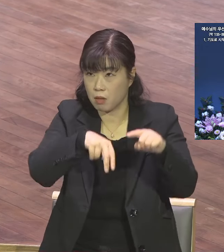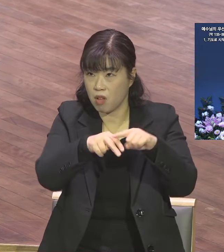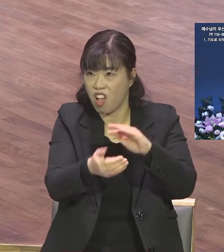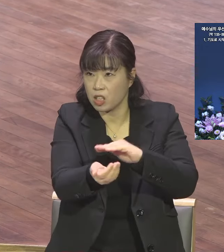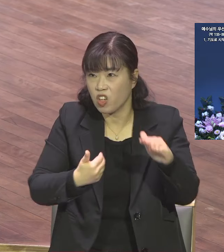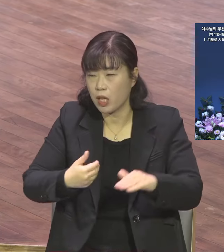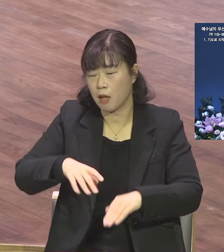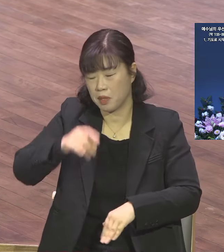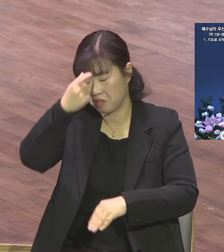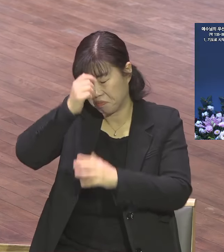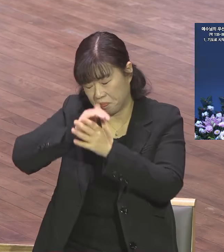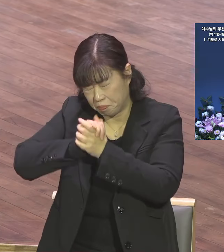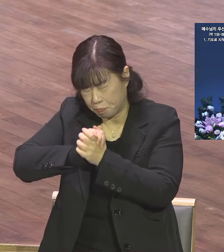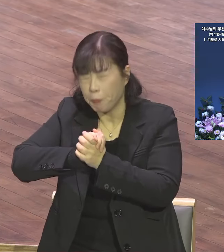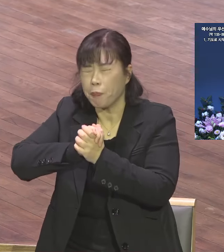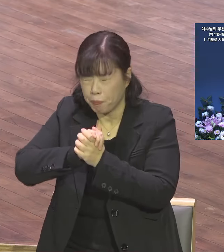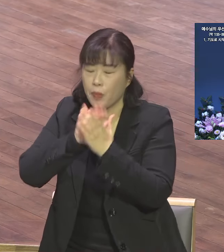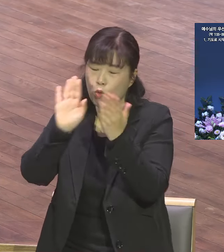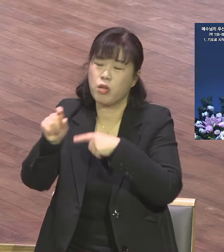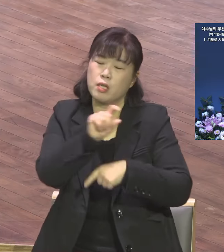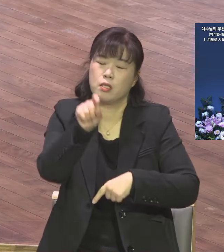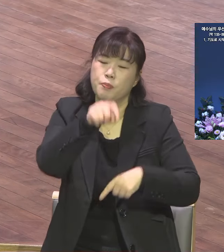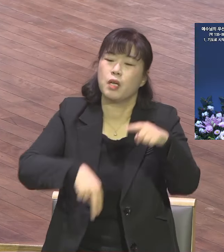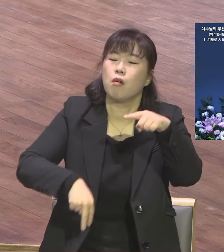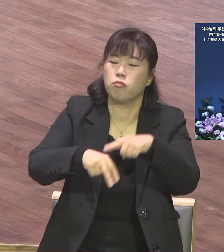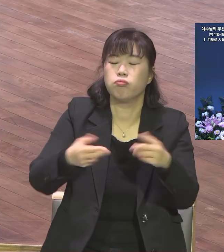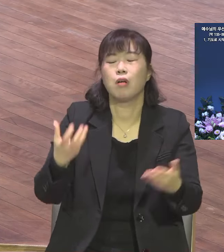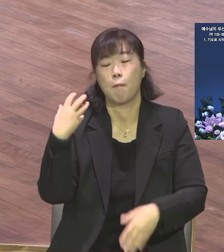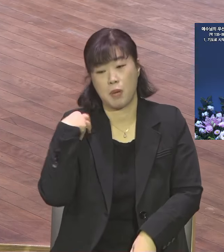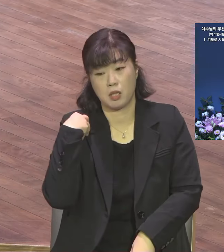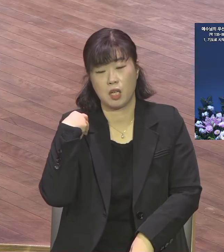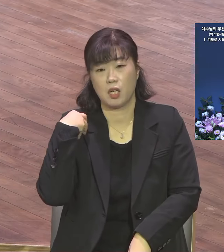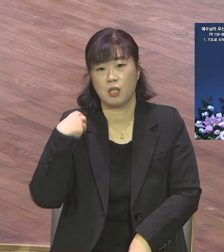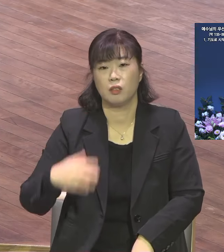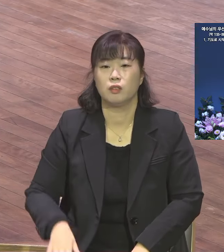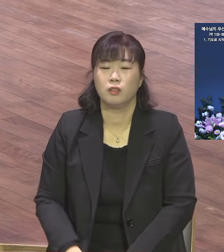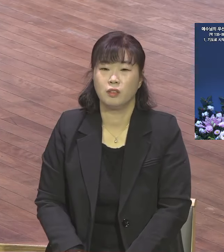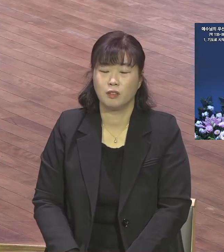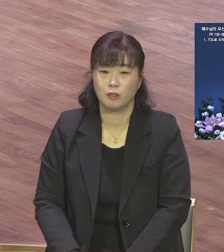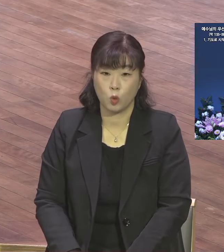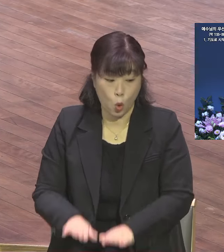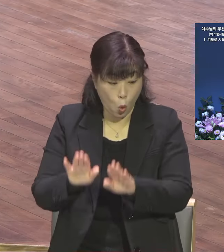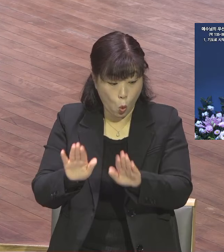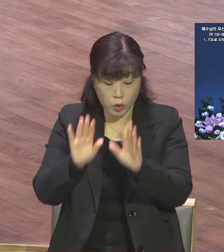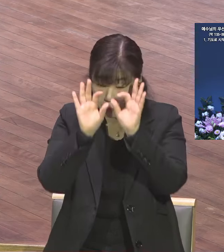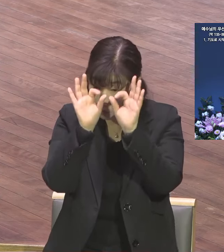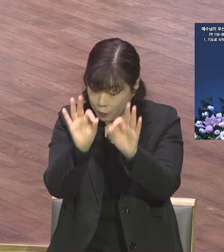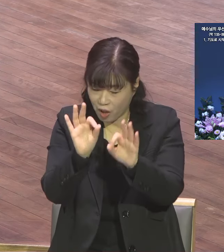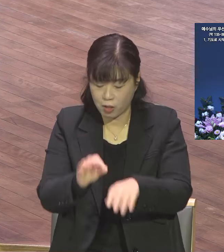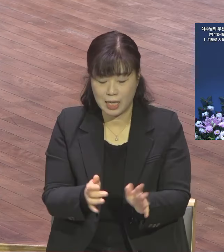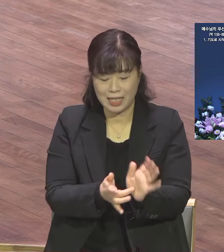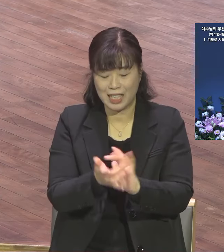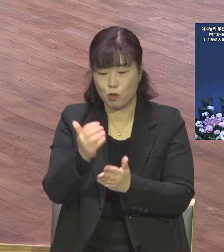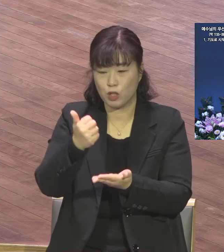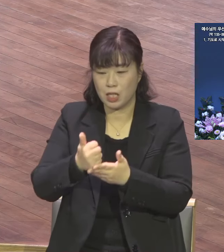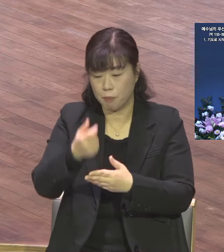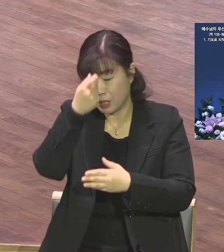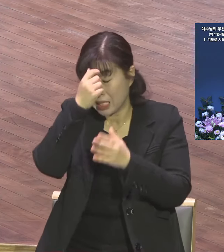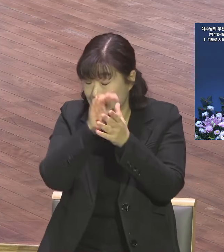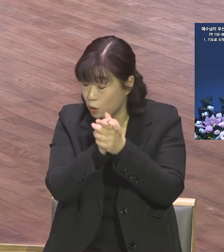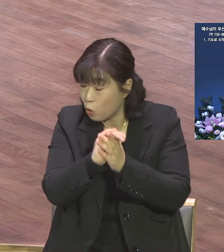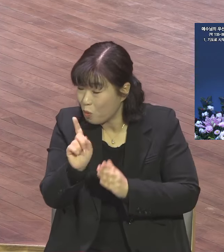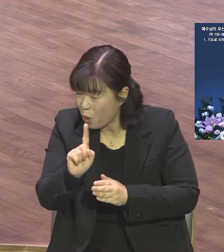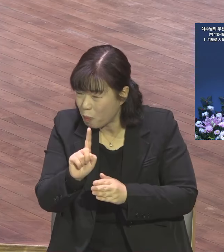그런데 본문에 보면 이 표현에 뭐라고 나왔습니까? 잘 보세요. 습관에 따라 그래서 아이고 내가 십자가를 지어야 되기